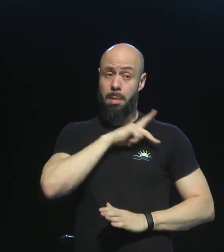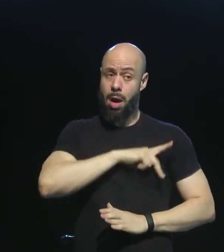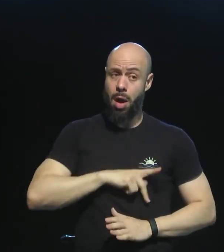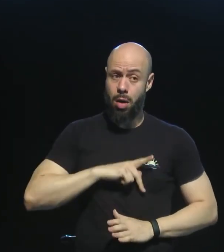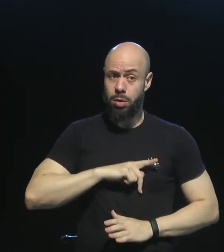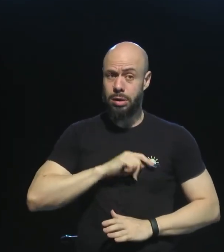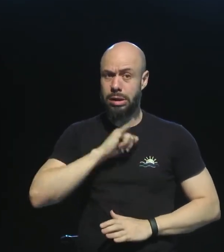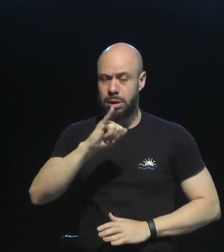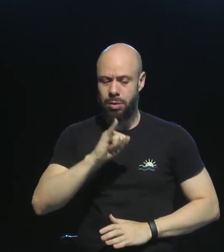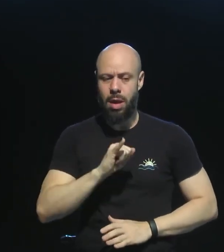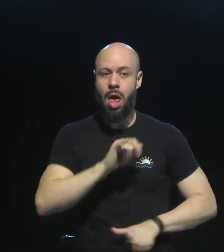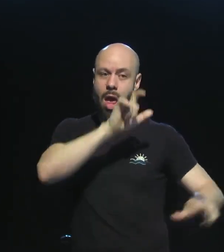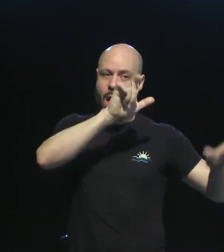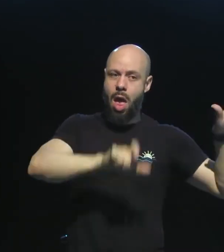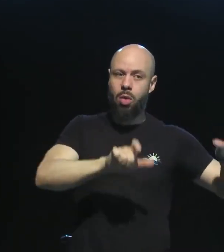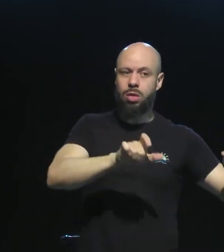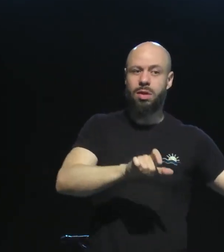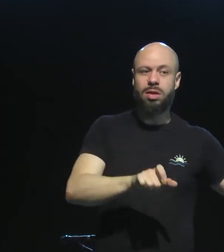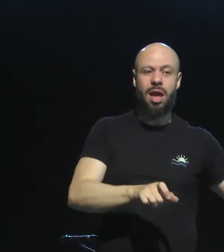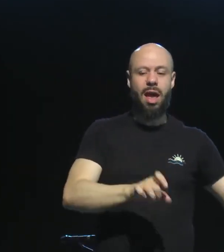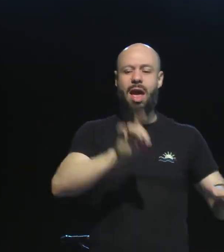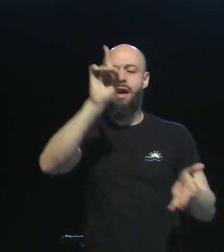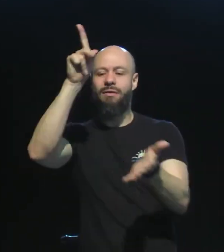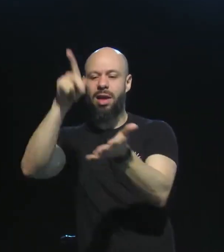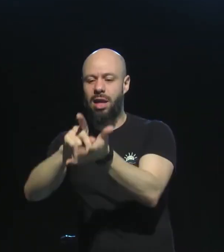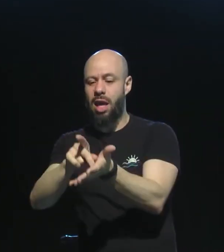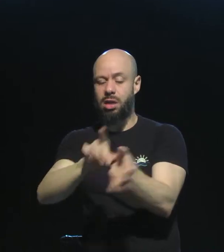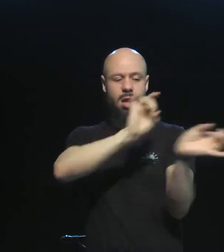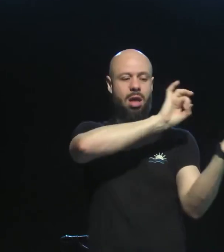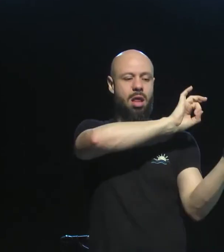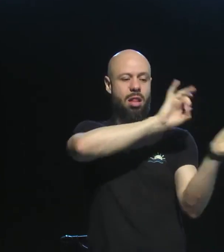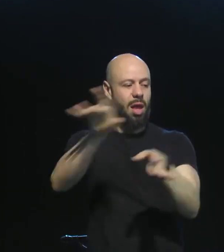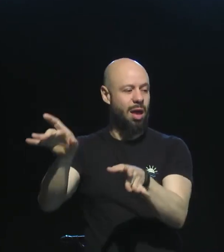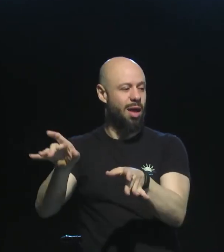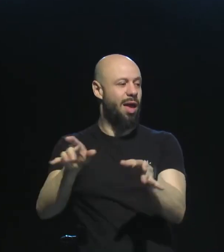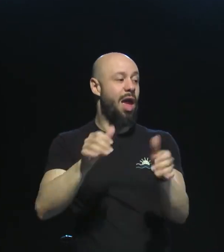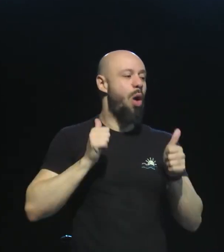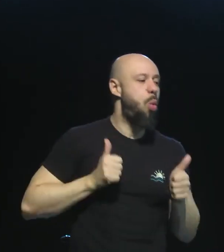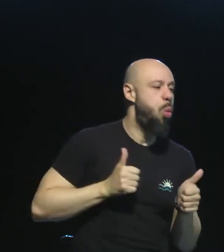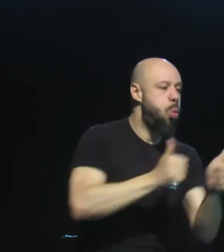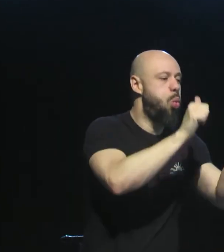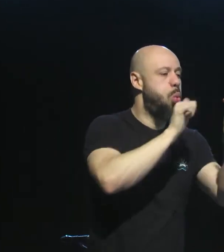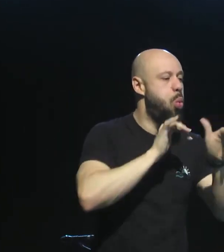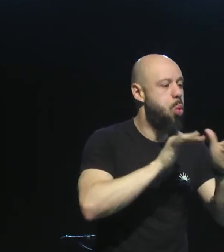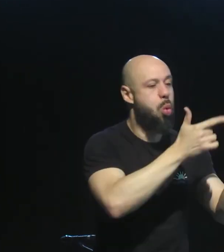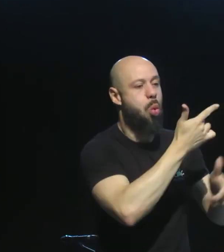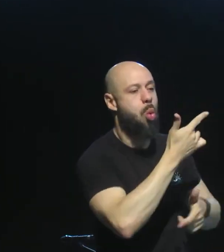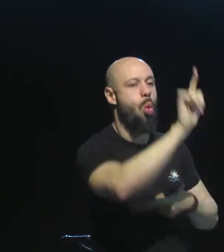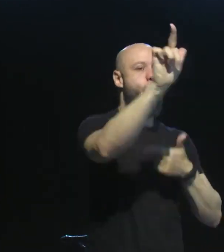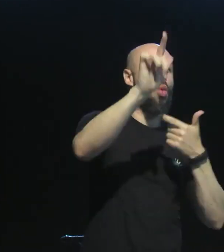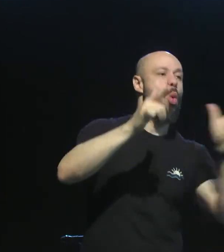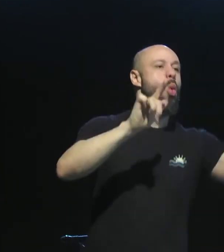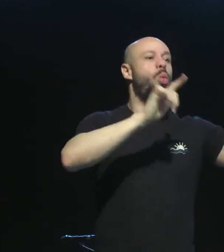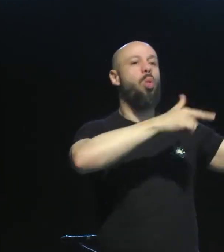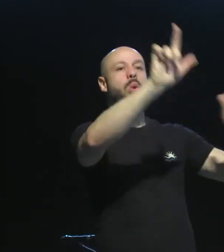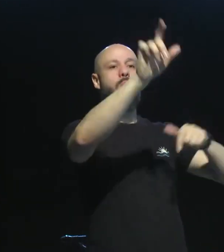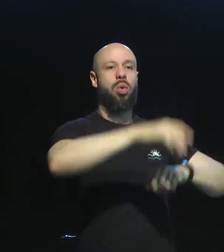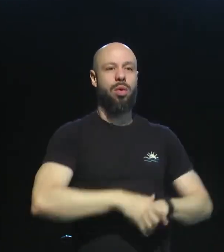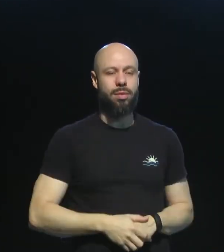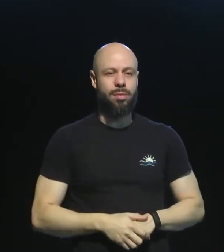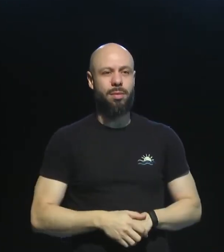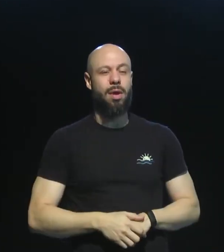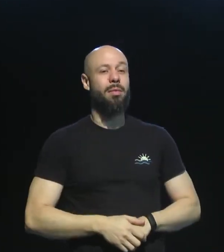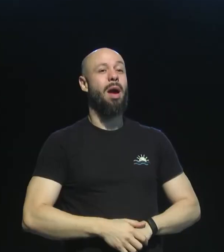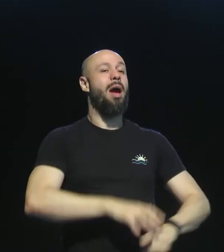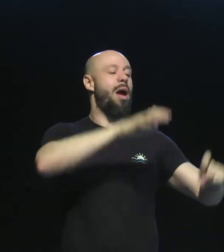verdade e correrão atrás de mitos. Eles vão rejeitar a verdade e vão acreditar em lendas,